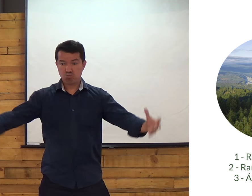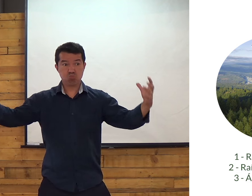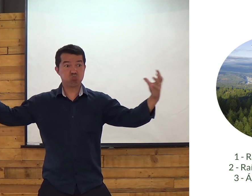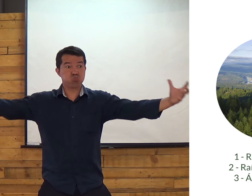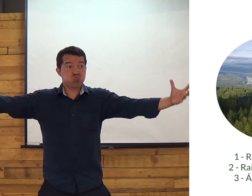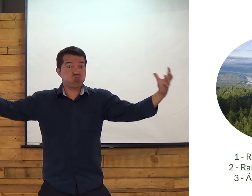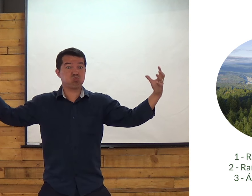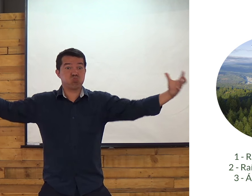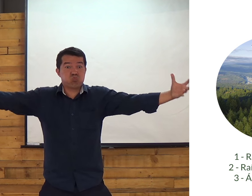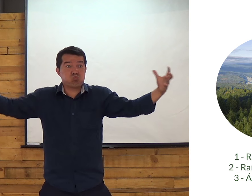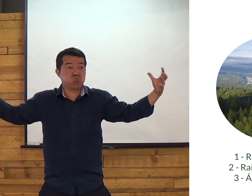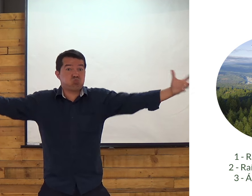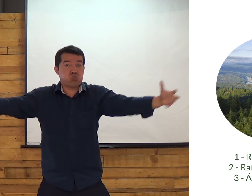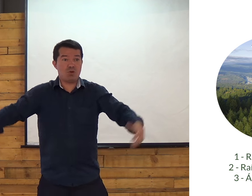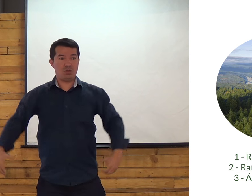profundas, grossas.